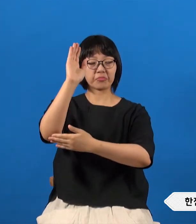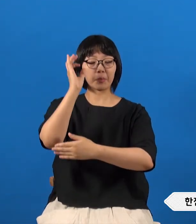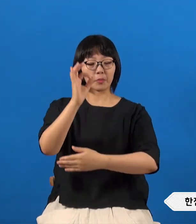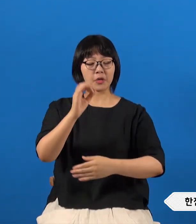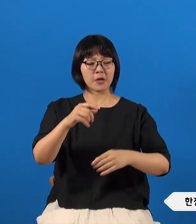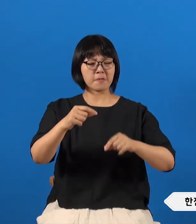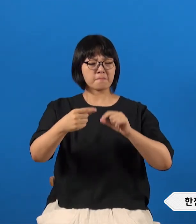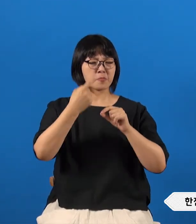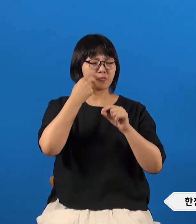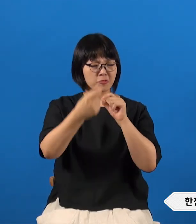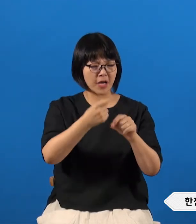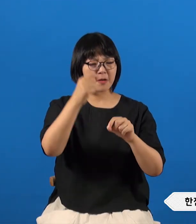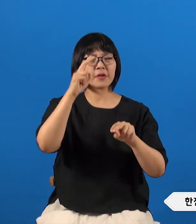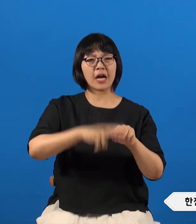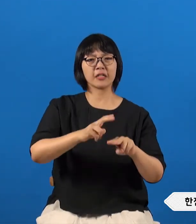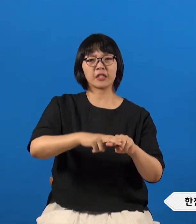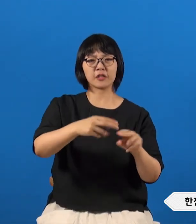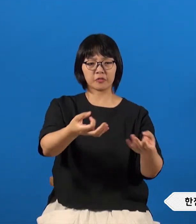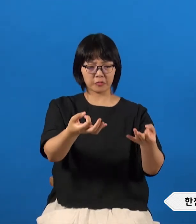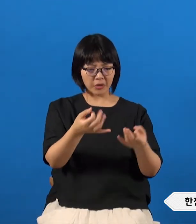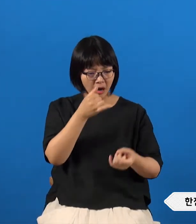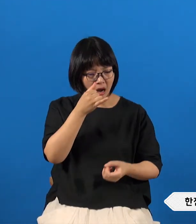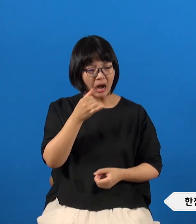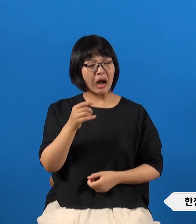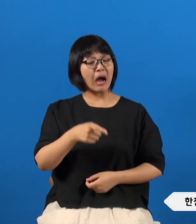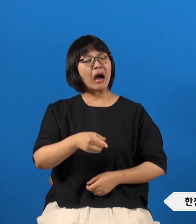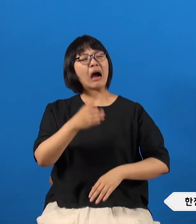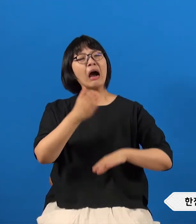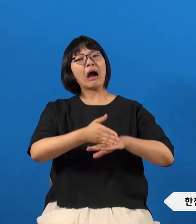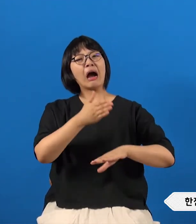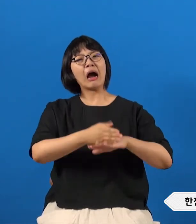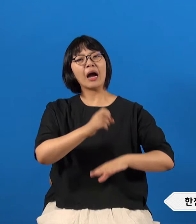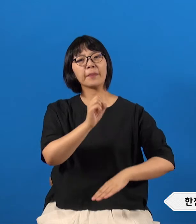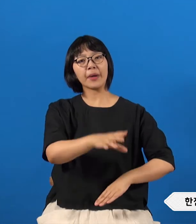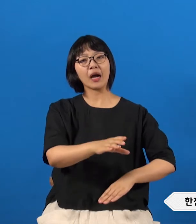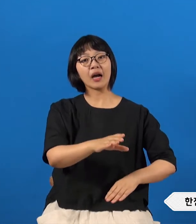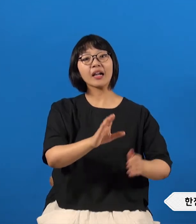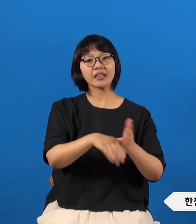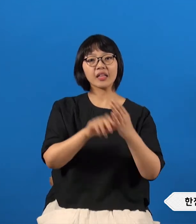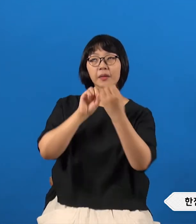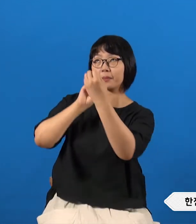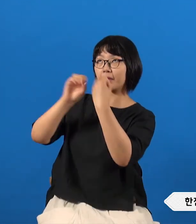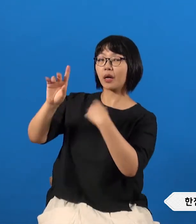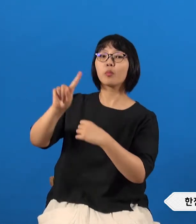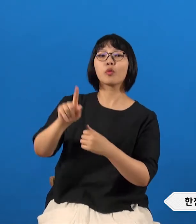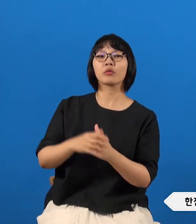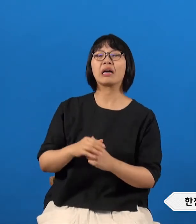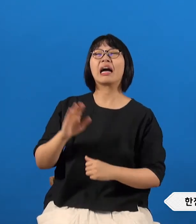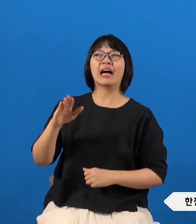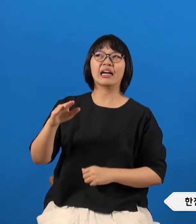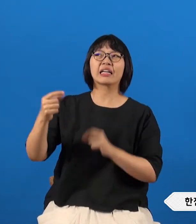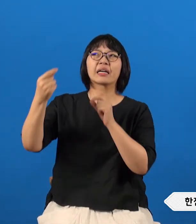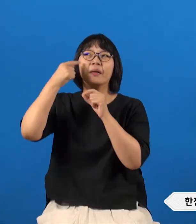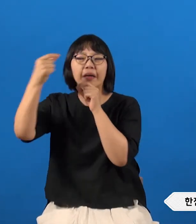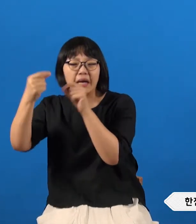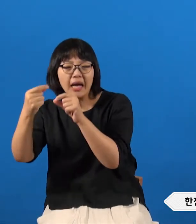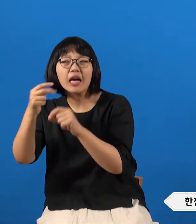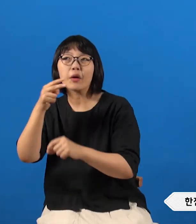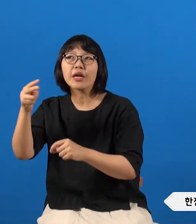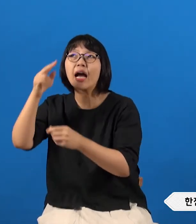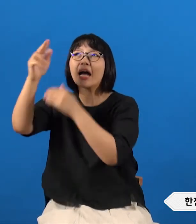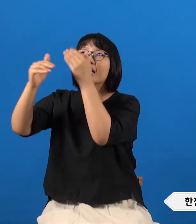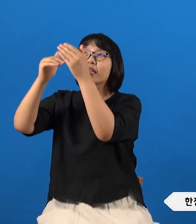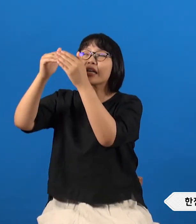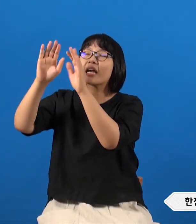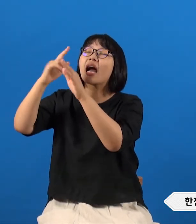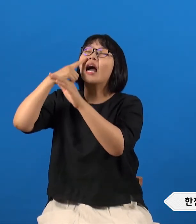여기져서 권사님 앞자리에 앉으셔서 보기가 참 좋습니다 했더니 권사님 말씀이, 그래야 목사님 기를 잘 받을 수